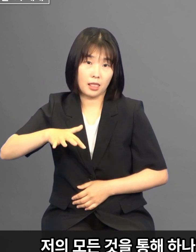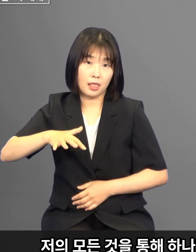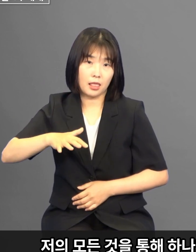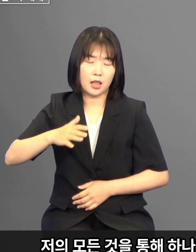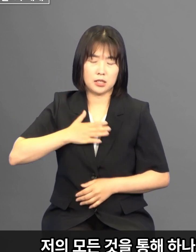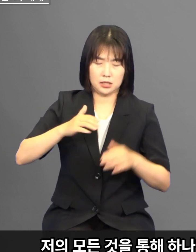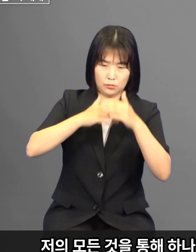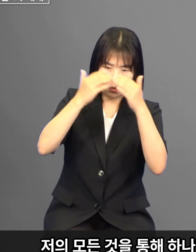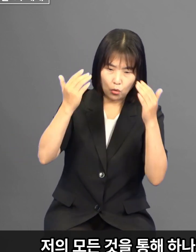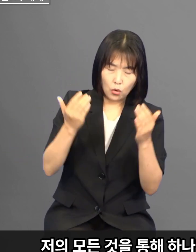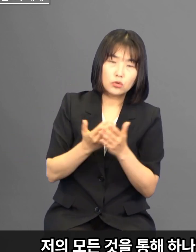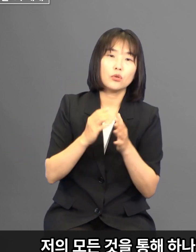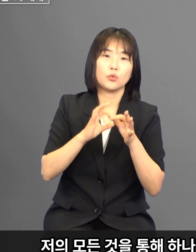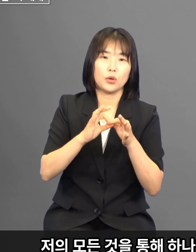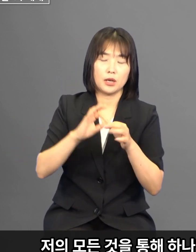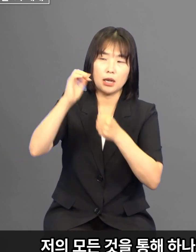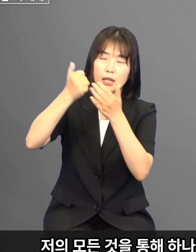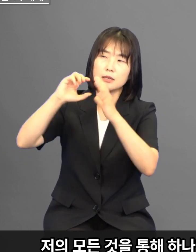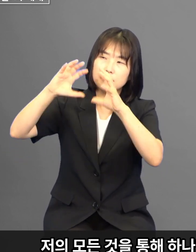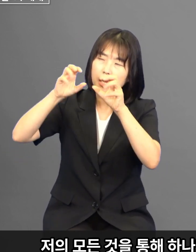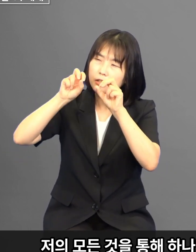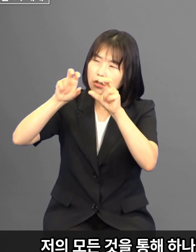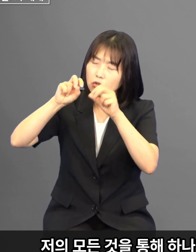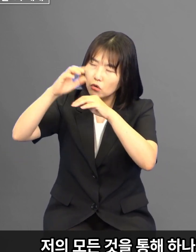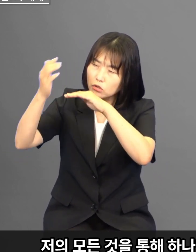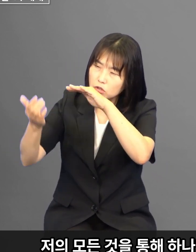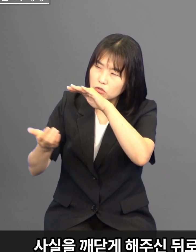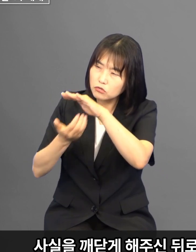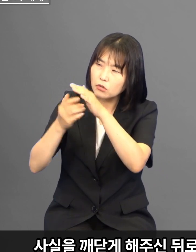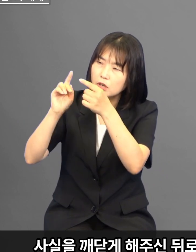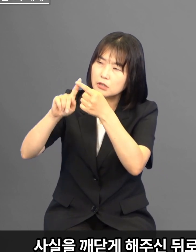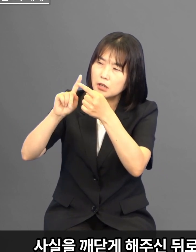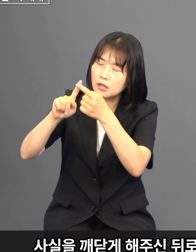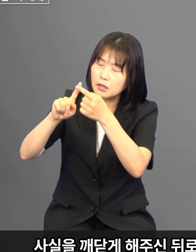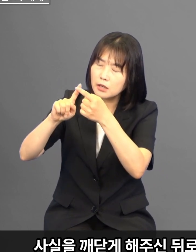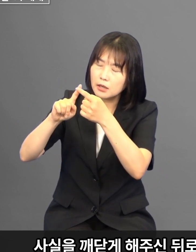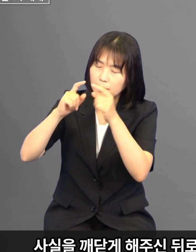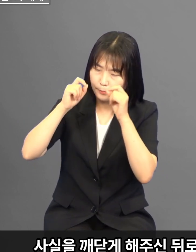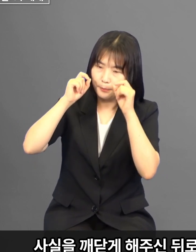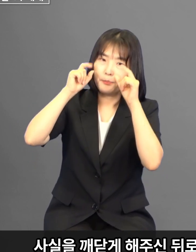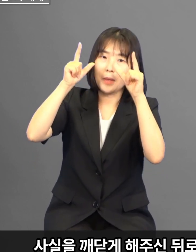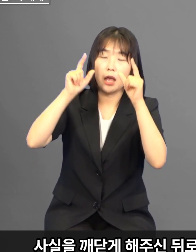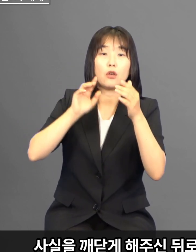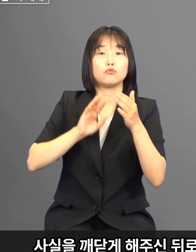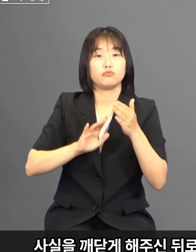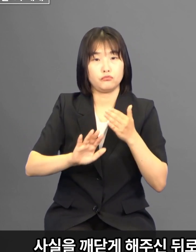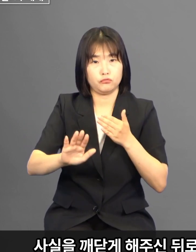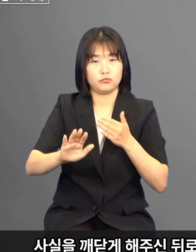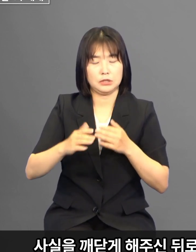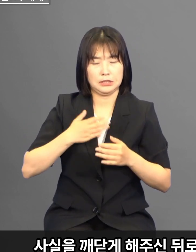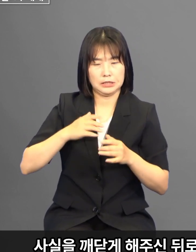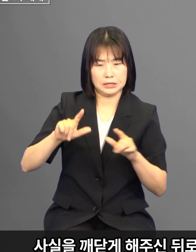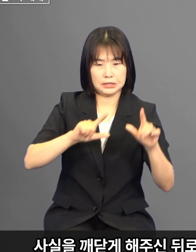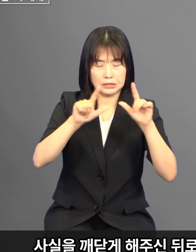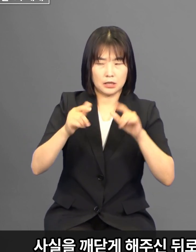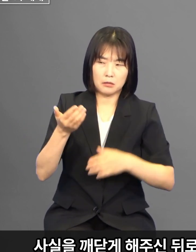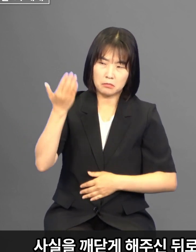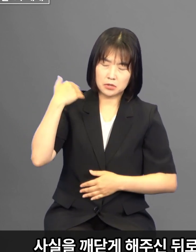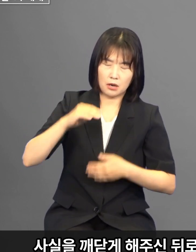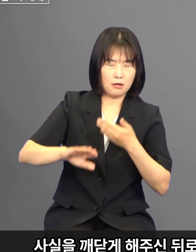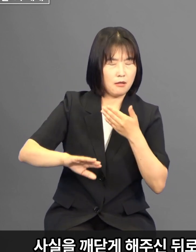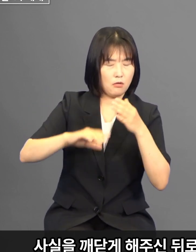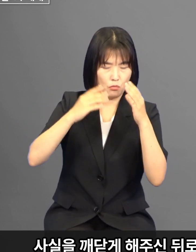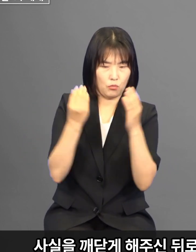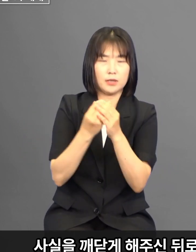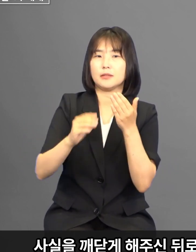저의 모든 것을 통해 하나님 나라의 선교를 이뤄가실 것이라는 사실을 깨닫게 해주신 뒤로 제 삶은 이전과 완전히